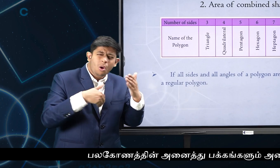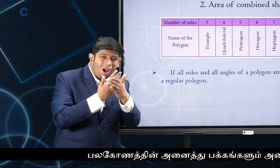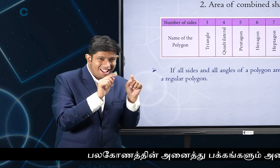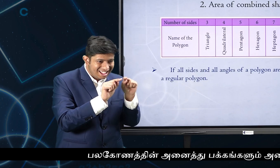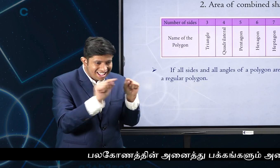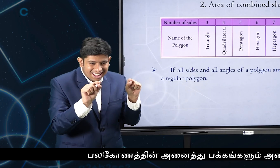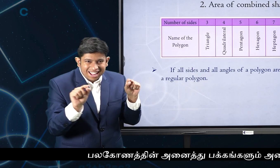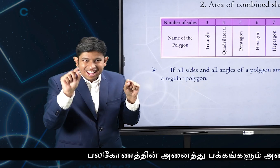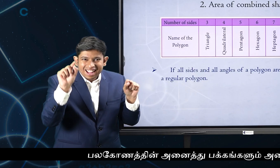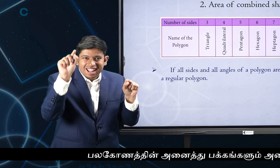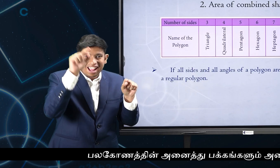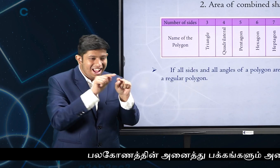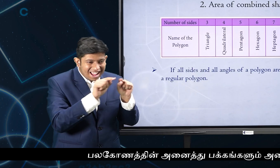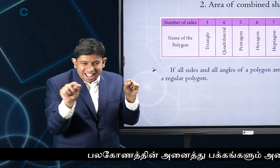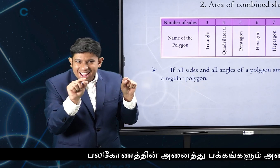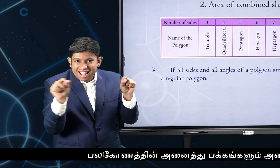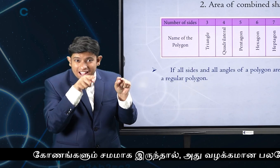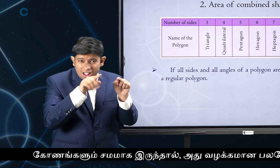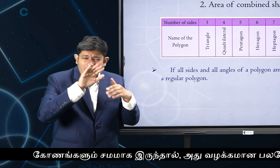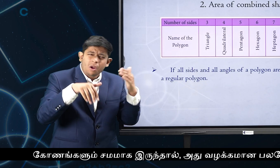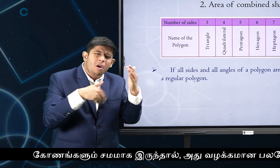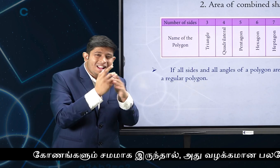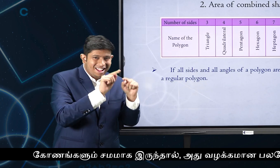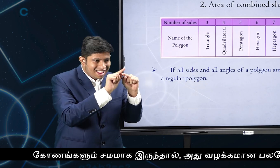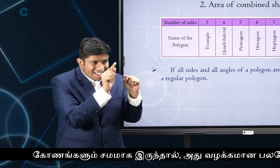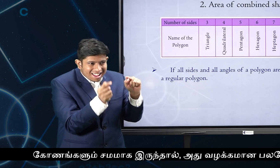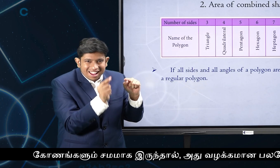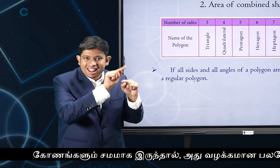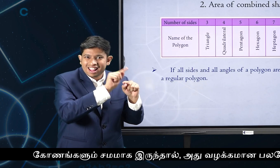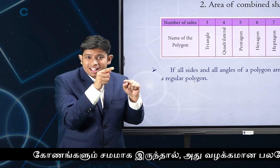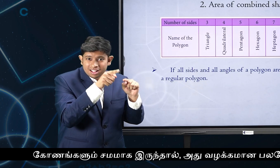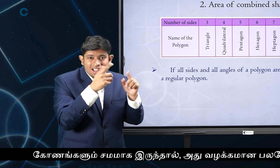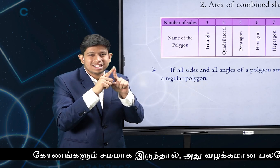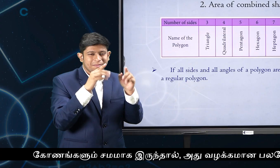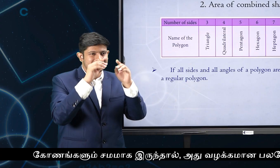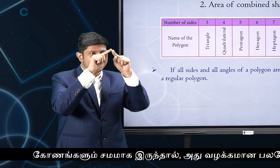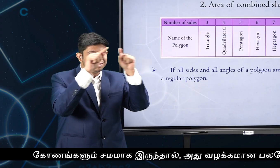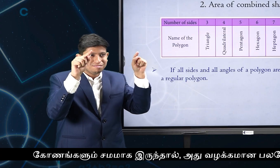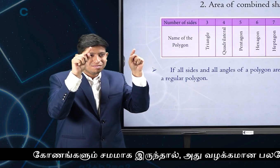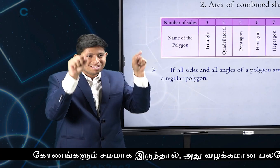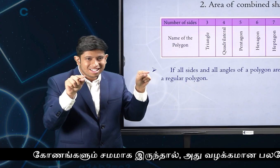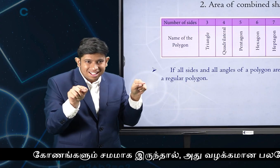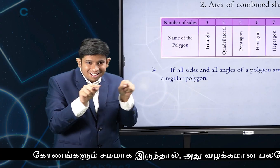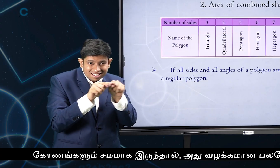பலகோணத்தின் அனைத்து பக்கங்களும் அனைத்து கோணங்களும் சமமாக இருந்தால் அது வழக்கமான